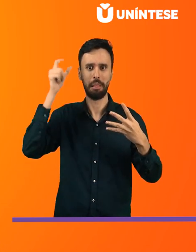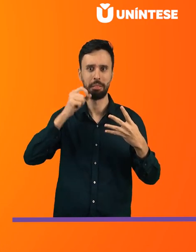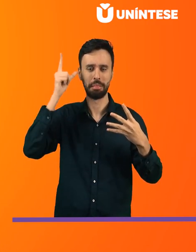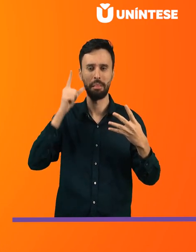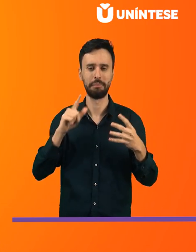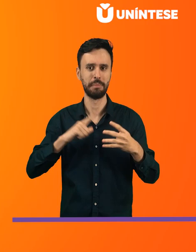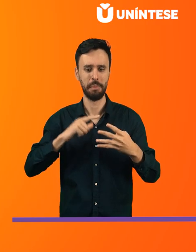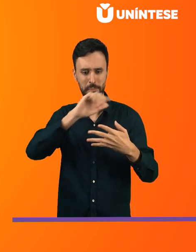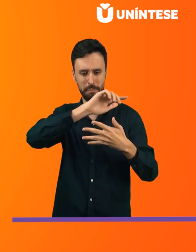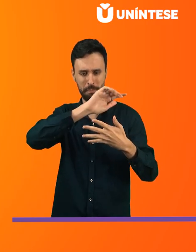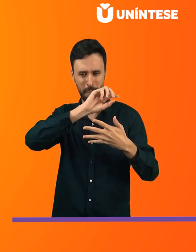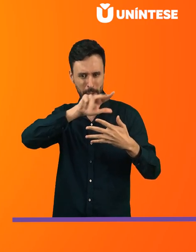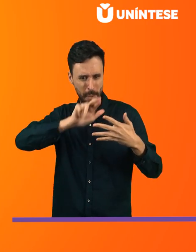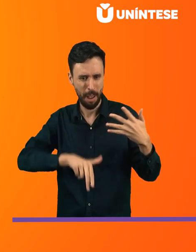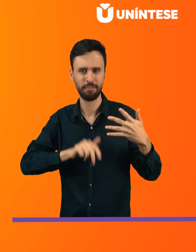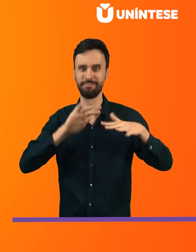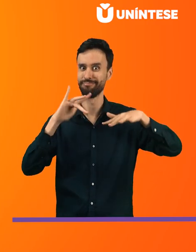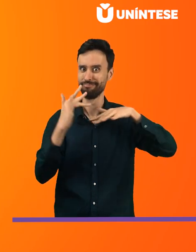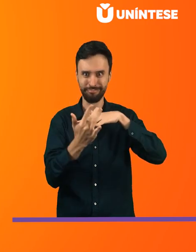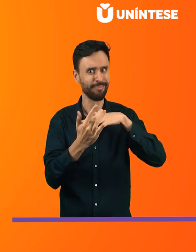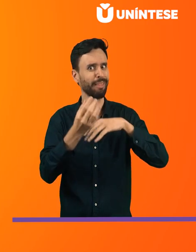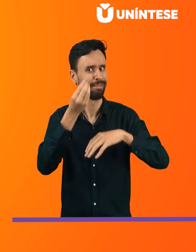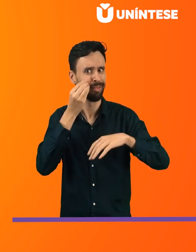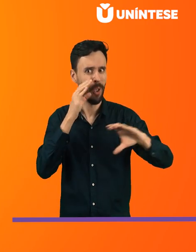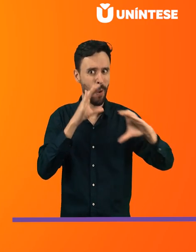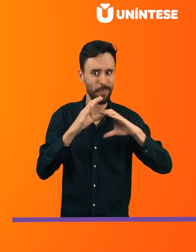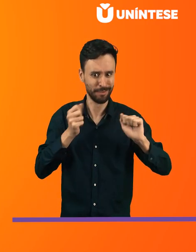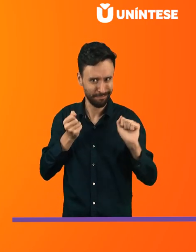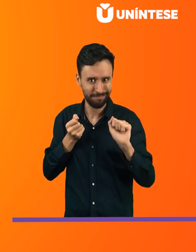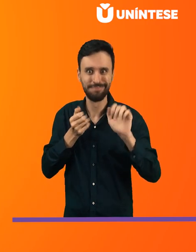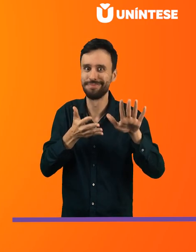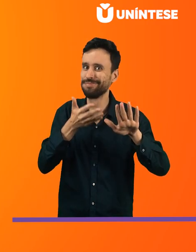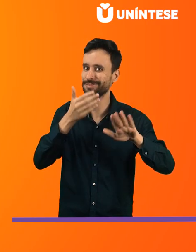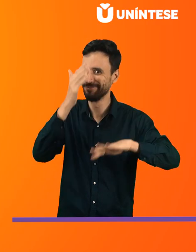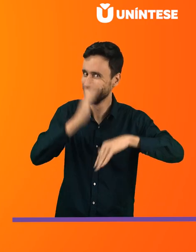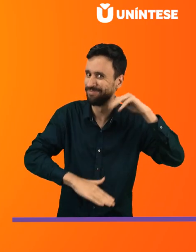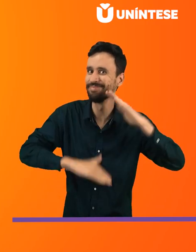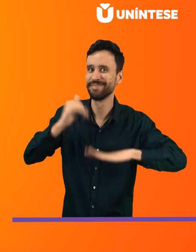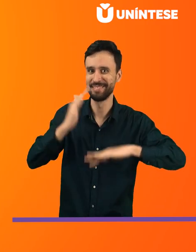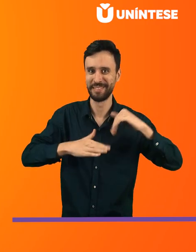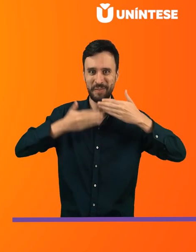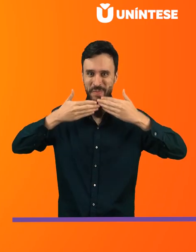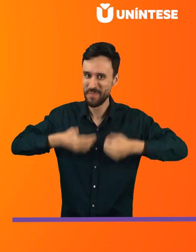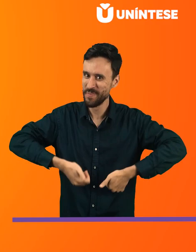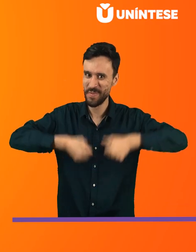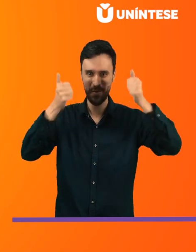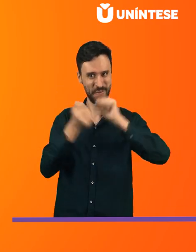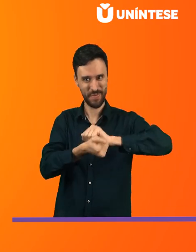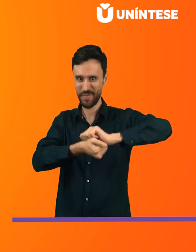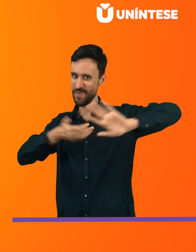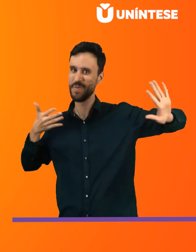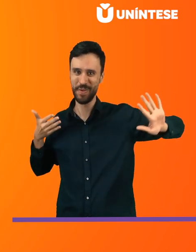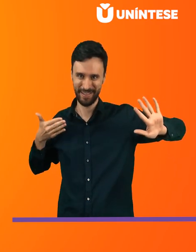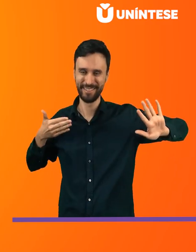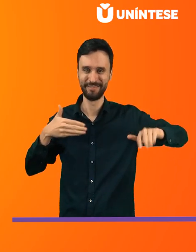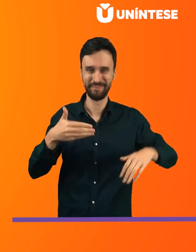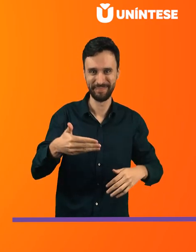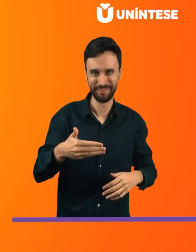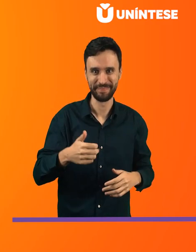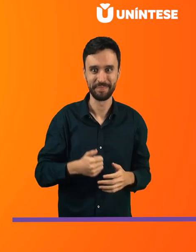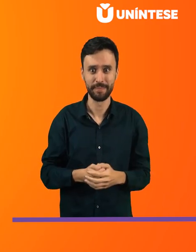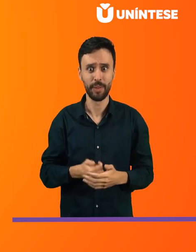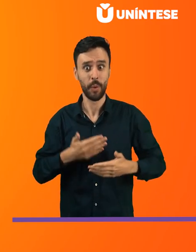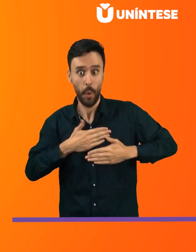Qualquer meio de comunicação para você já começar a treinar a sua sinalização e melhorar a sua fluência com o tempo.